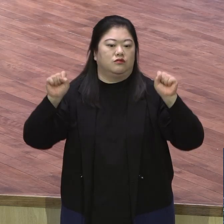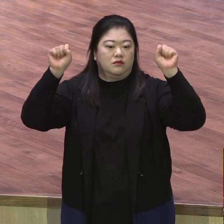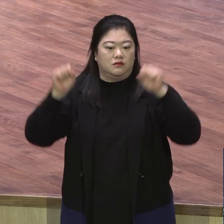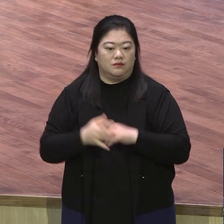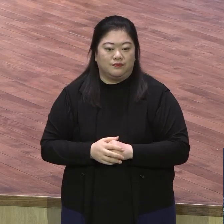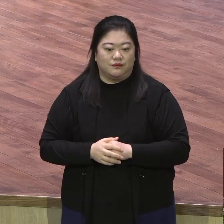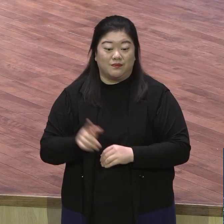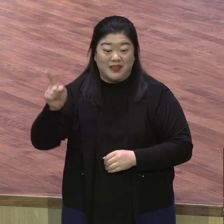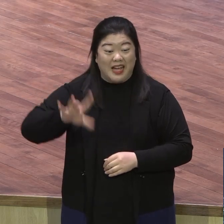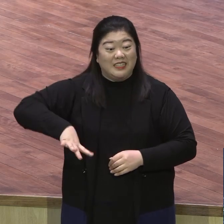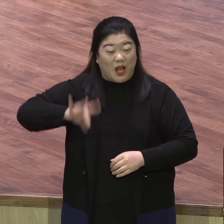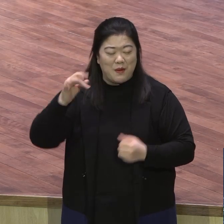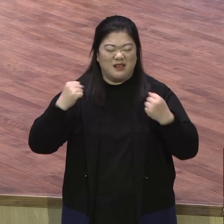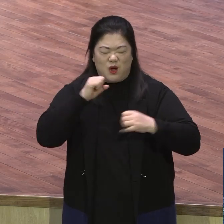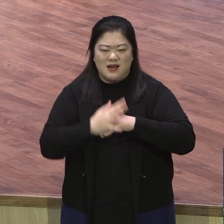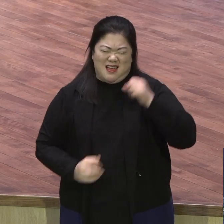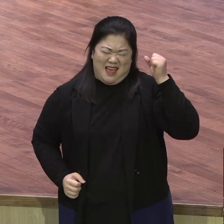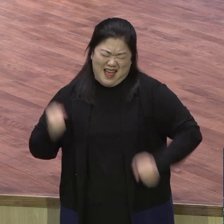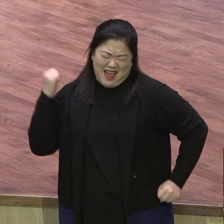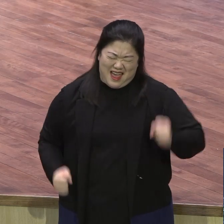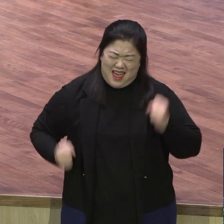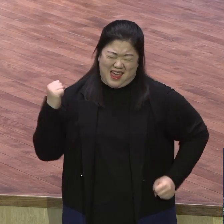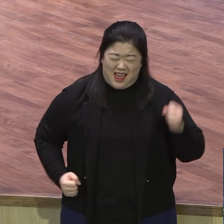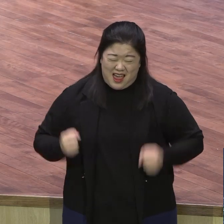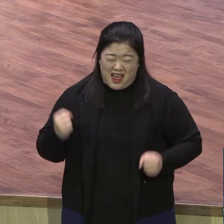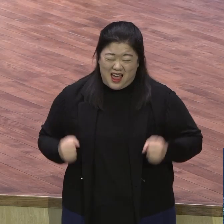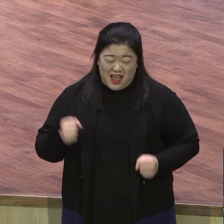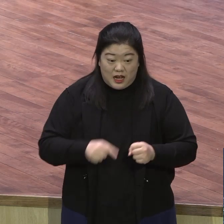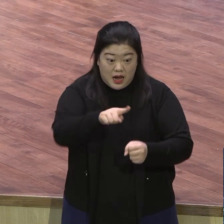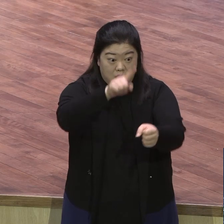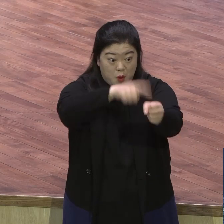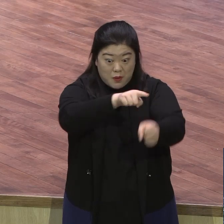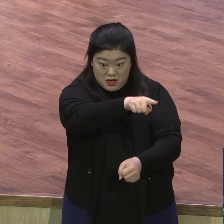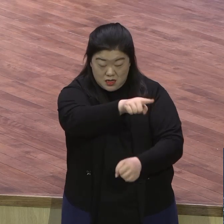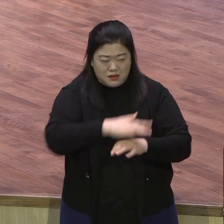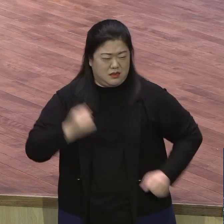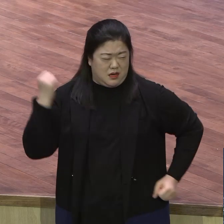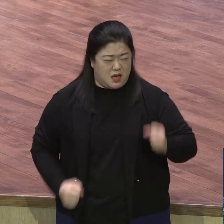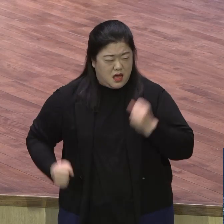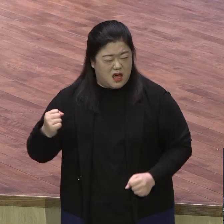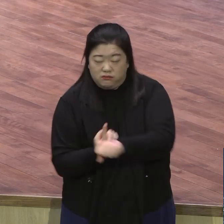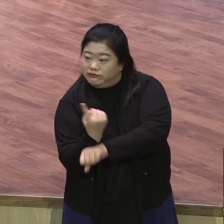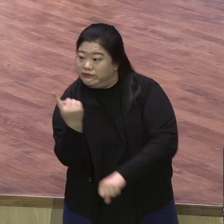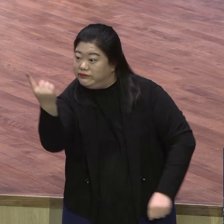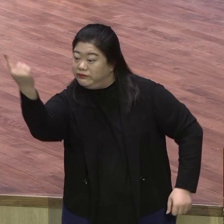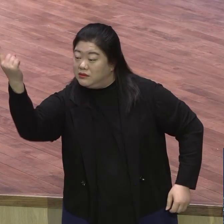달리기는 힘이 좋아. 잘하는데 방향이 전혀 엉뚱한 방향으로 달리고 있어요.